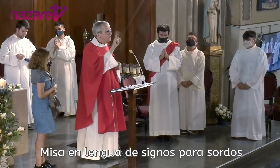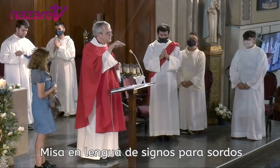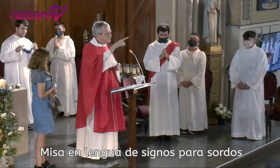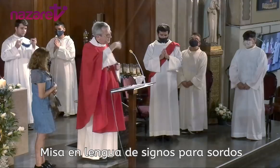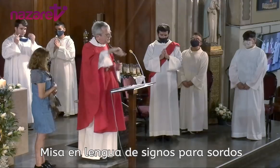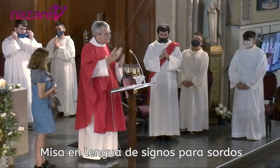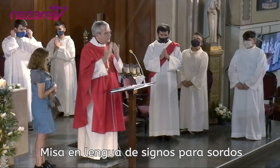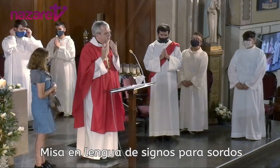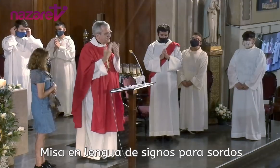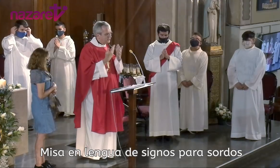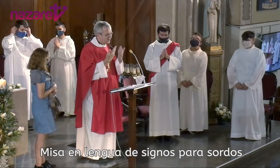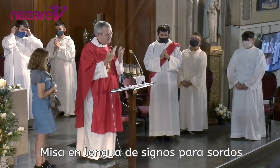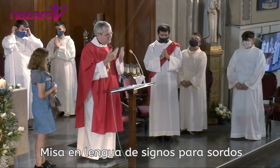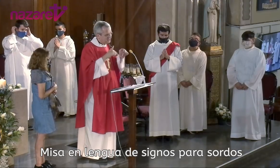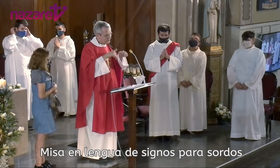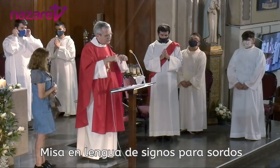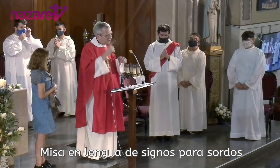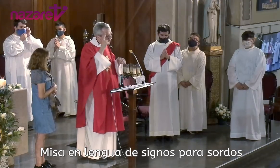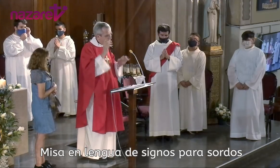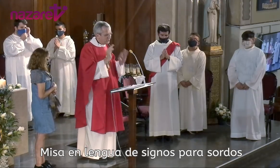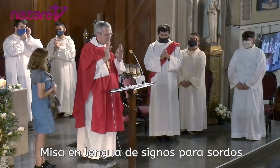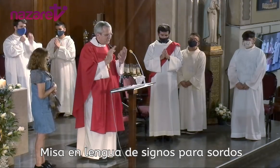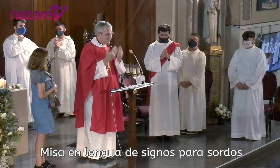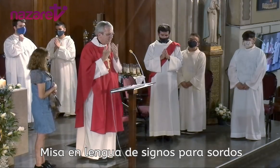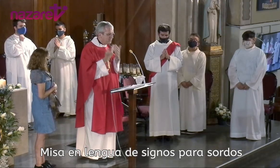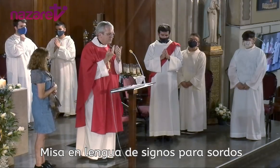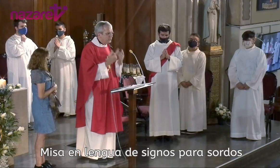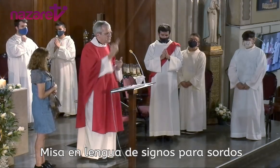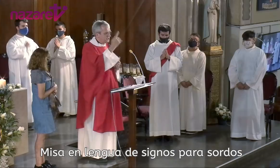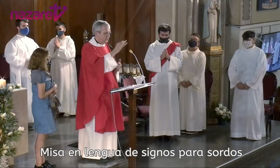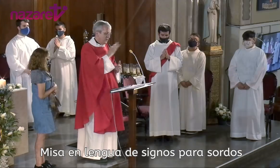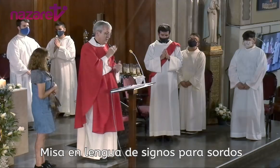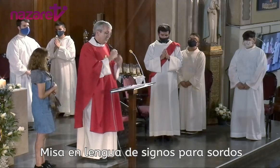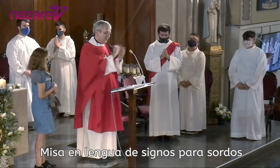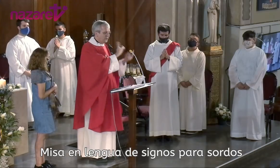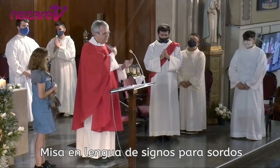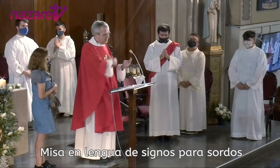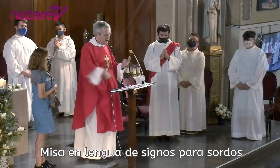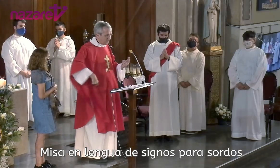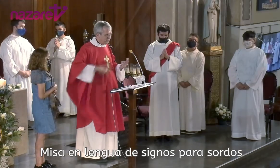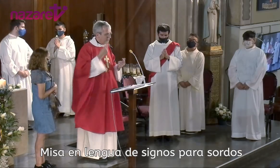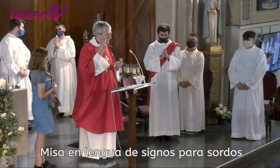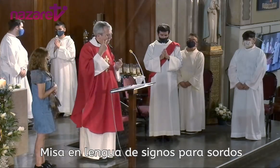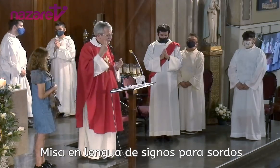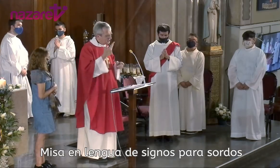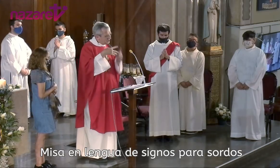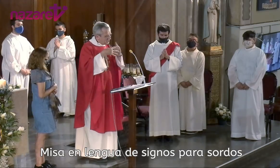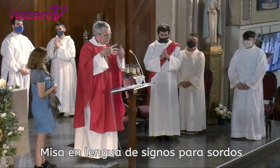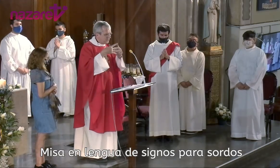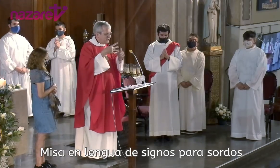Y también nuestra acción de gracias. Hoy un día también de agradecimiento al Señor por el don del diaconado de Alfons y por tantas